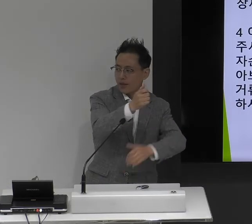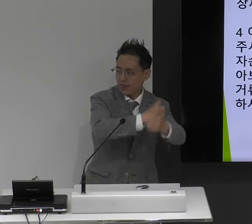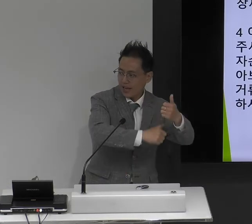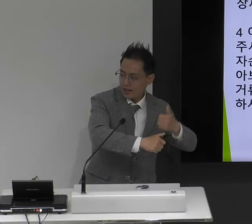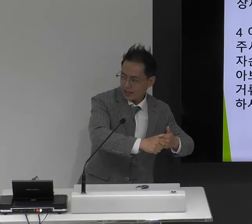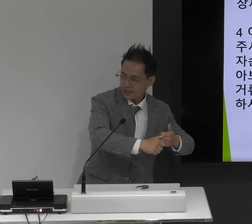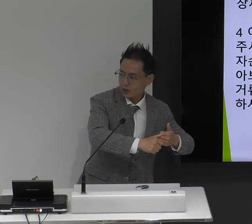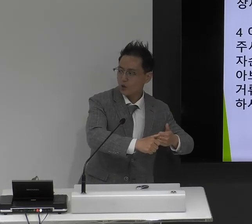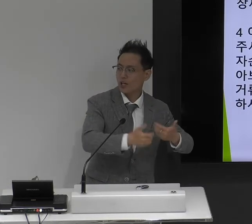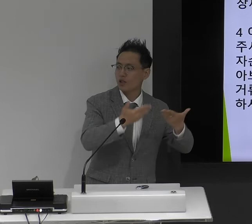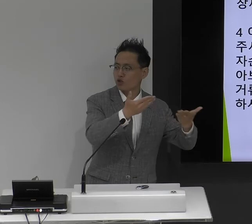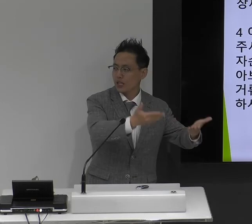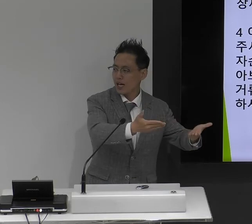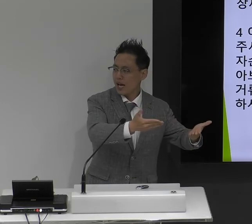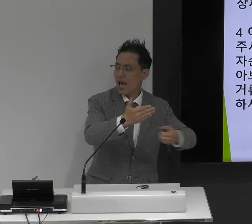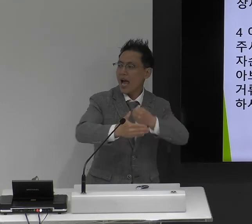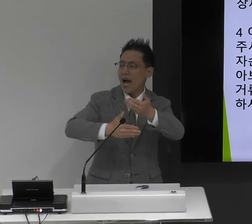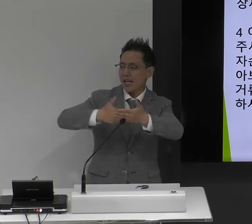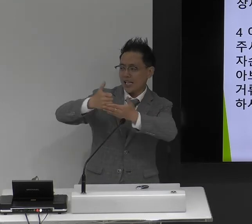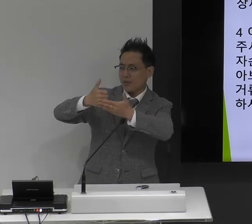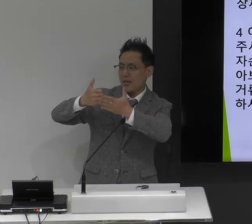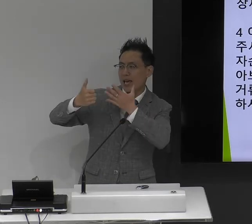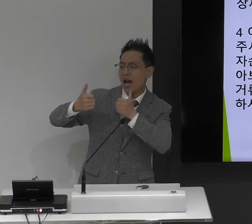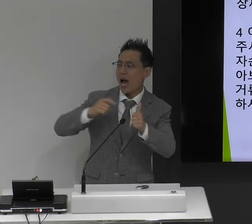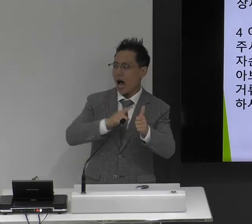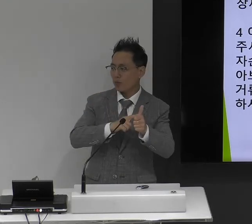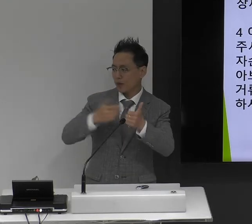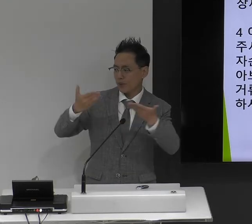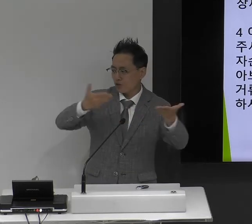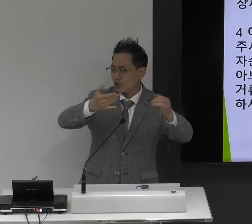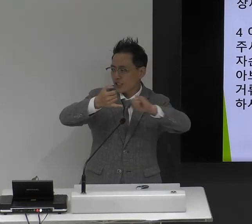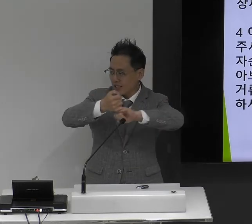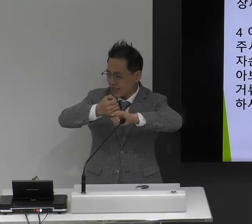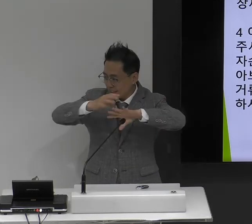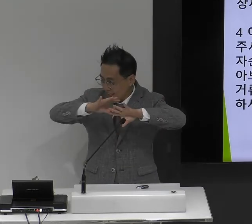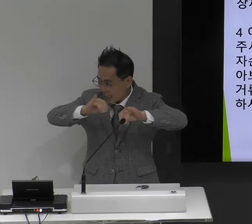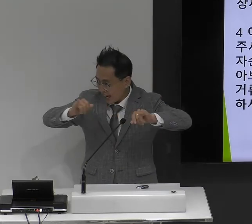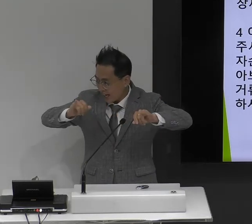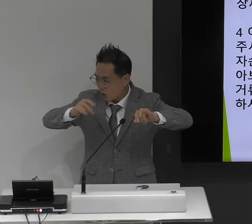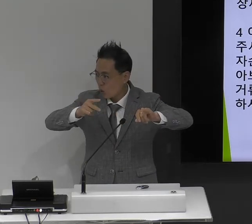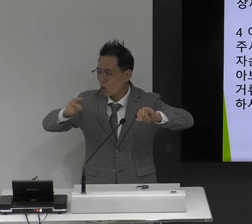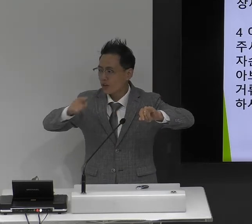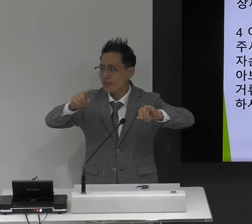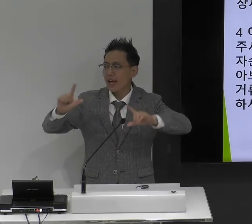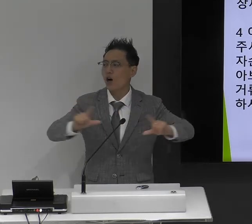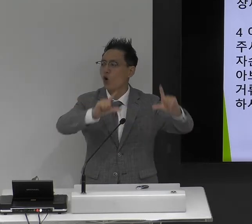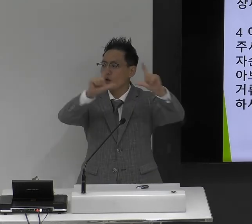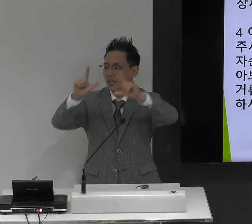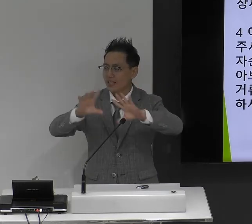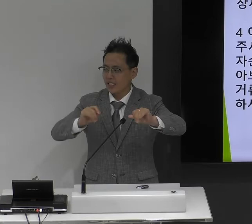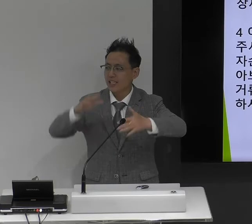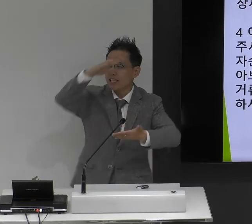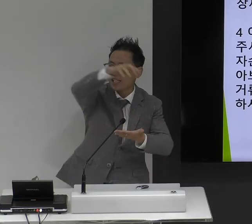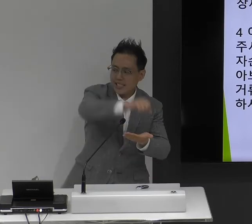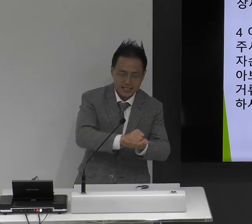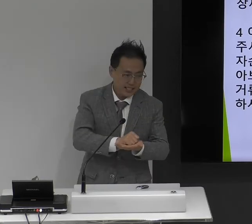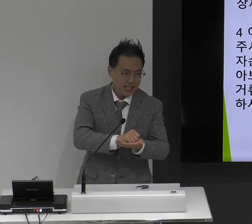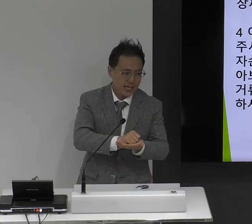내 자손에게 주사 하나님이 아브라함에게 주신 땅 곧 내가 거류하는 땅을 내가